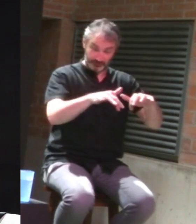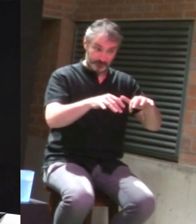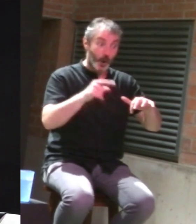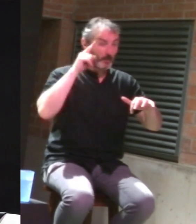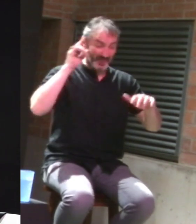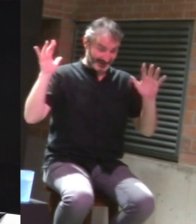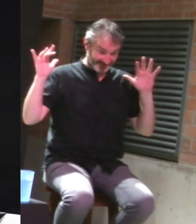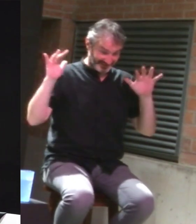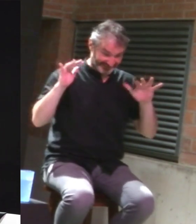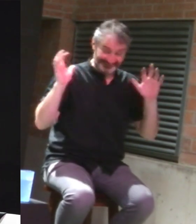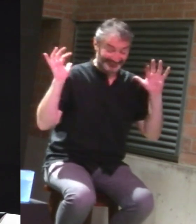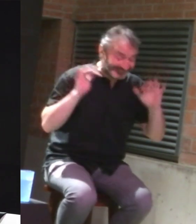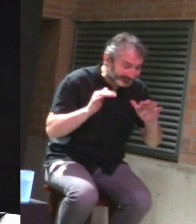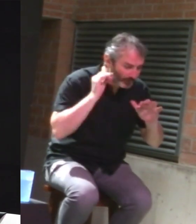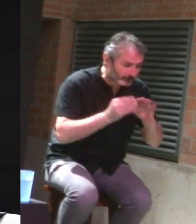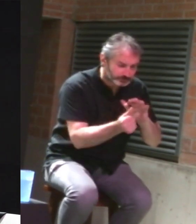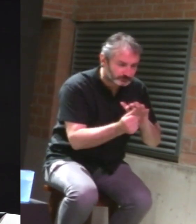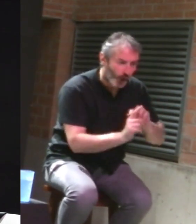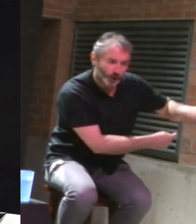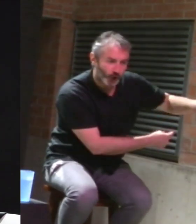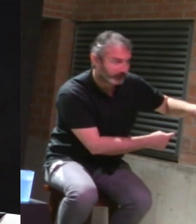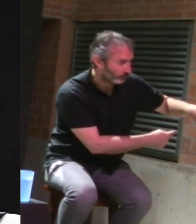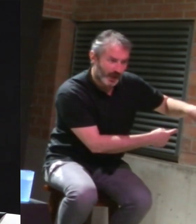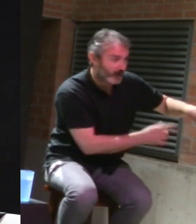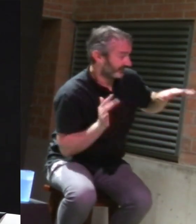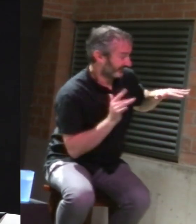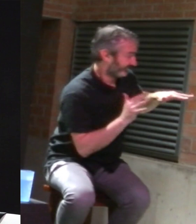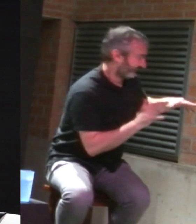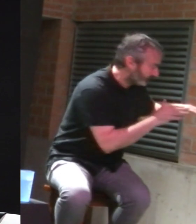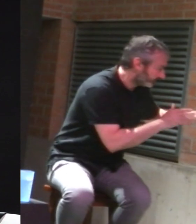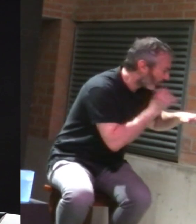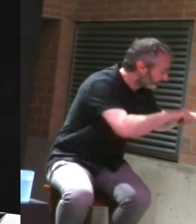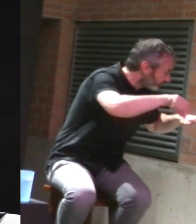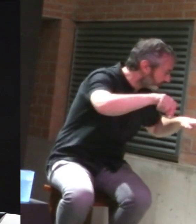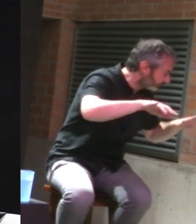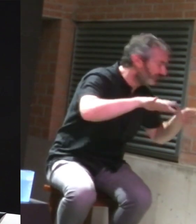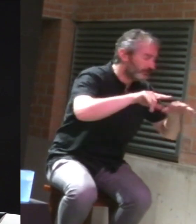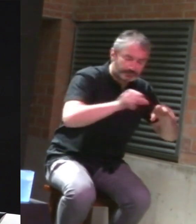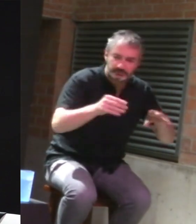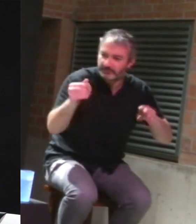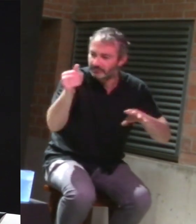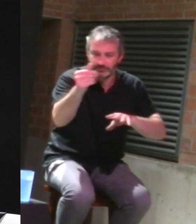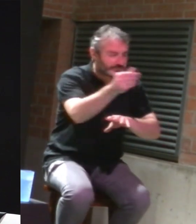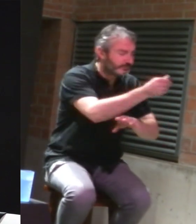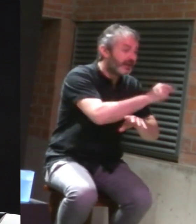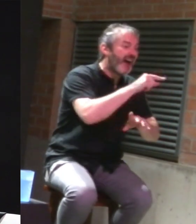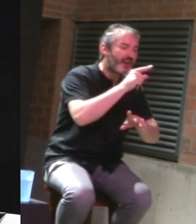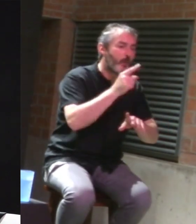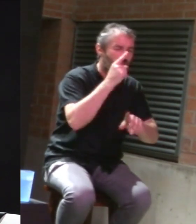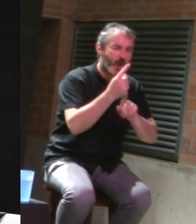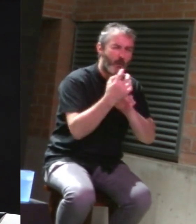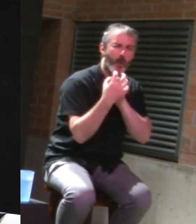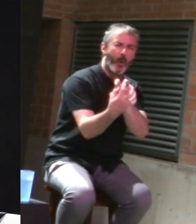tingut internet aquestes dones, no? Vull dir, s'encaren amb la policia i, a més, el que tenen en comú, tant